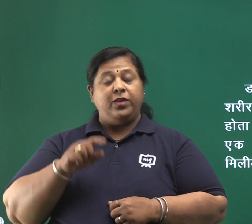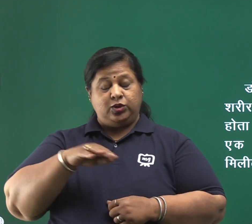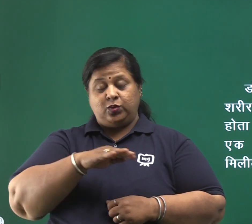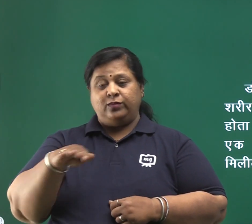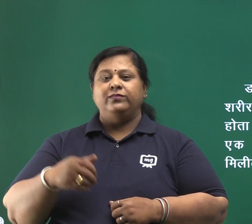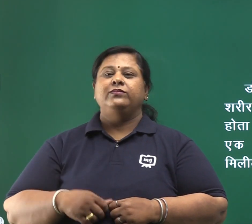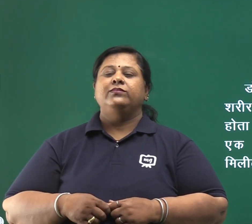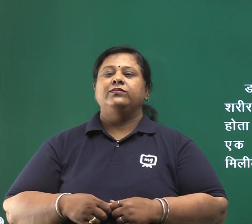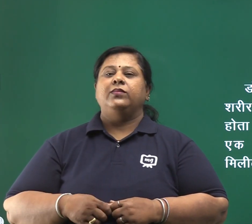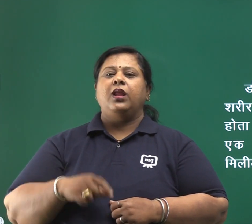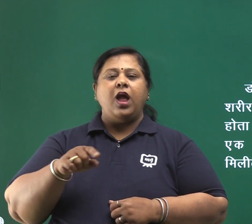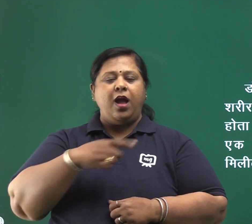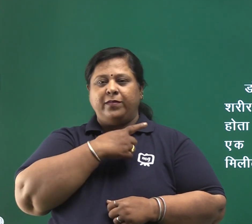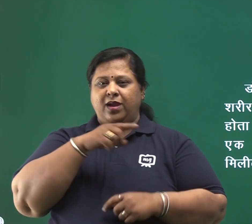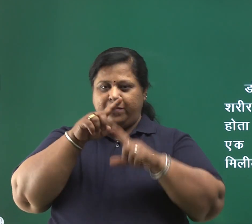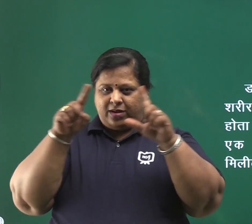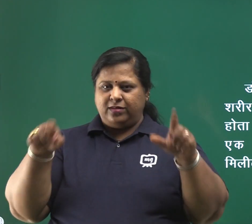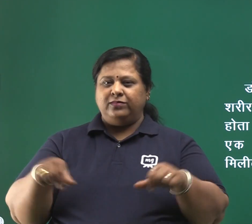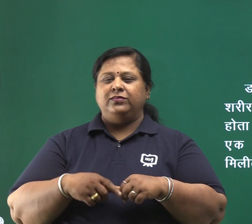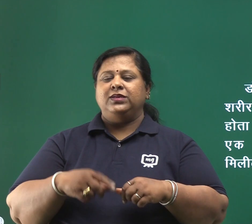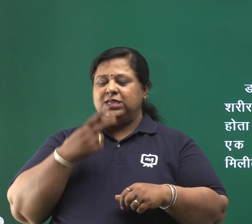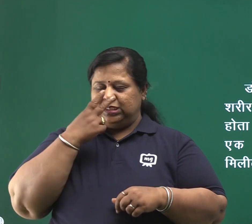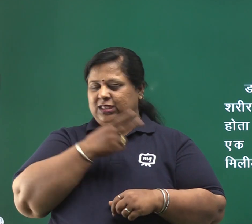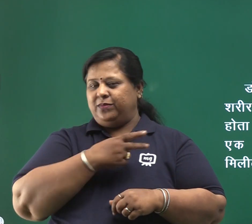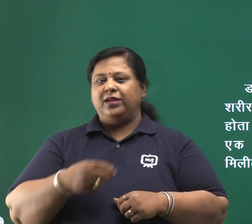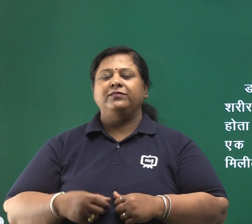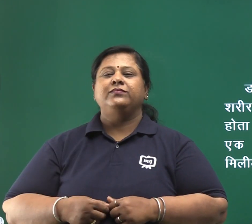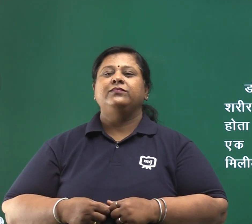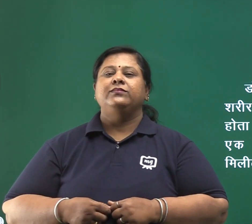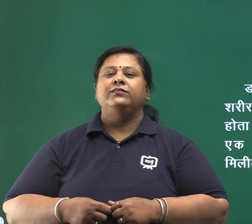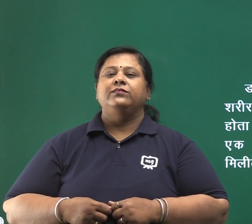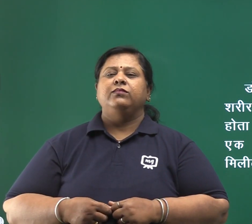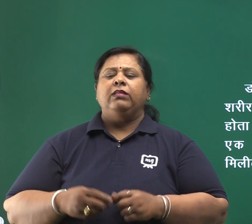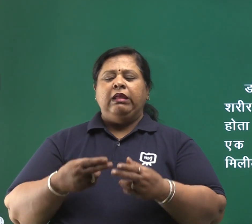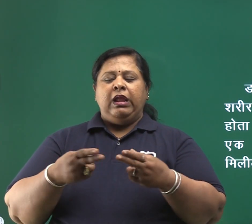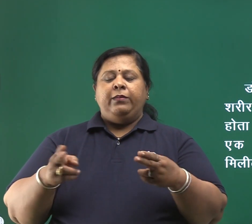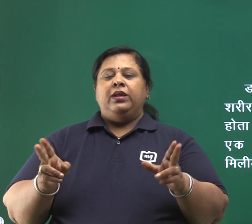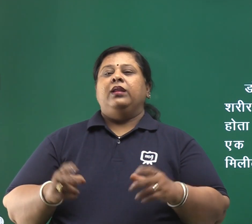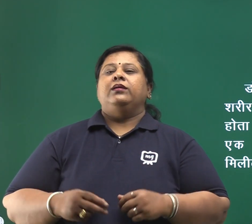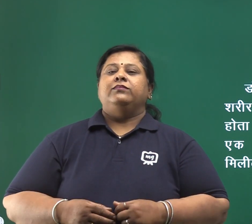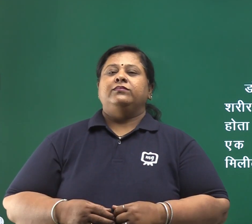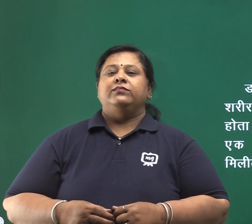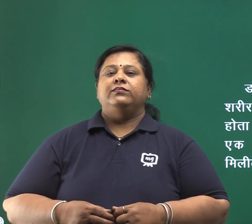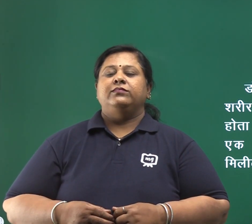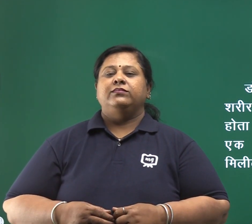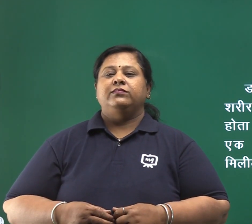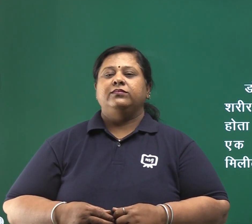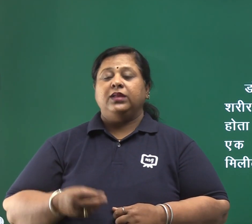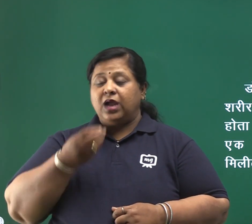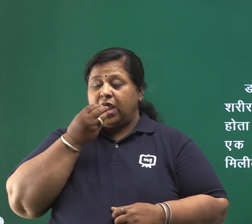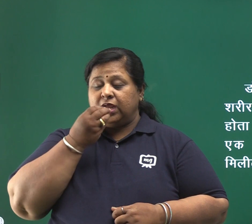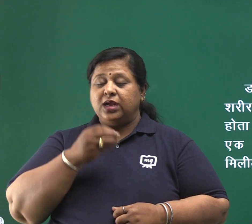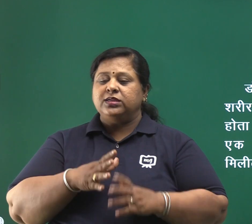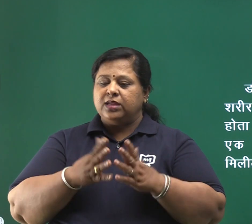बच्चों, आप यहाँ पर इस चित्र में कई प्रकार के खाने